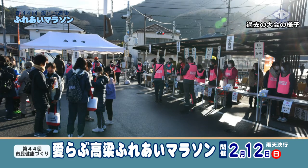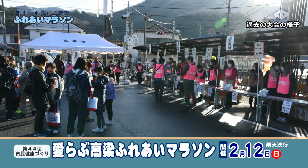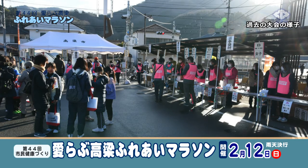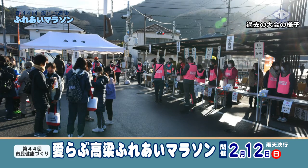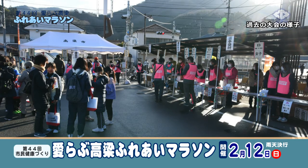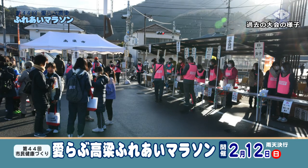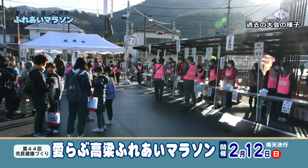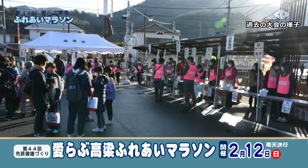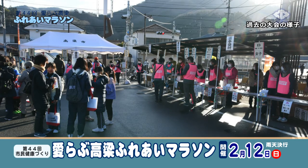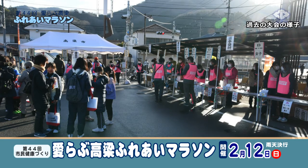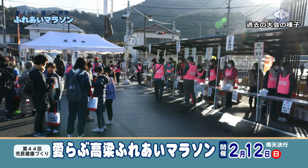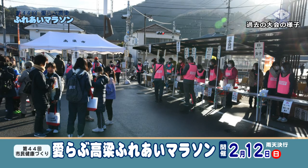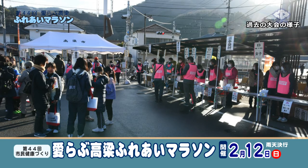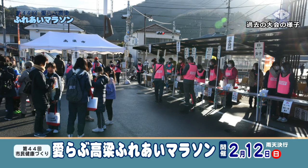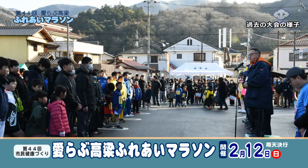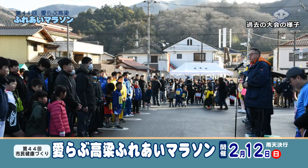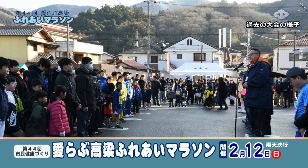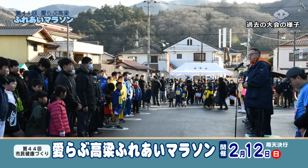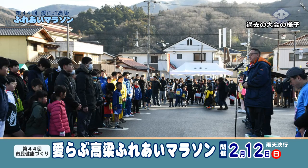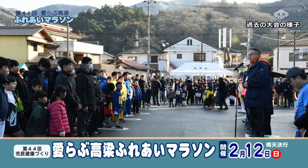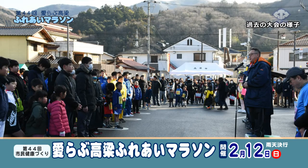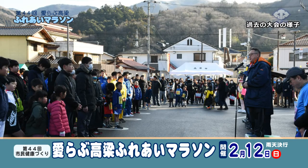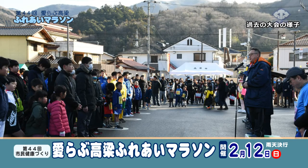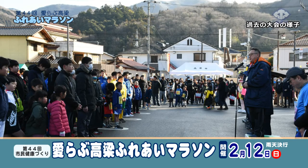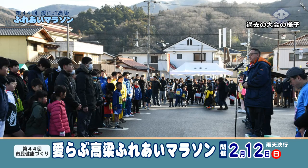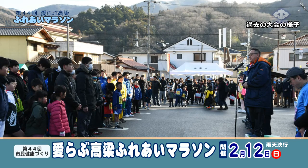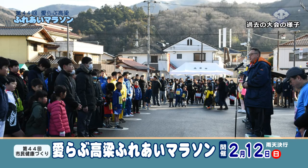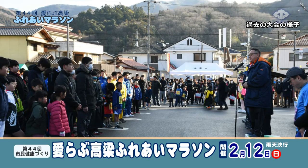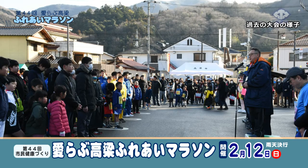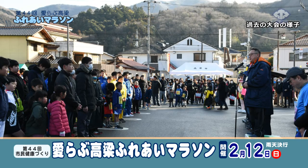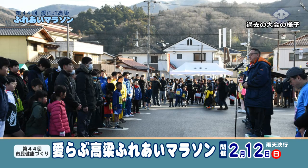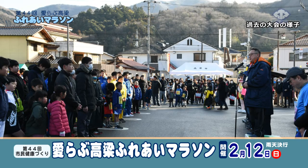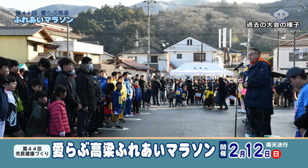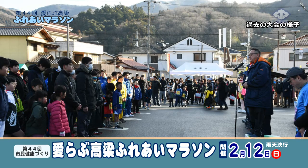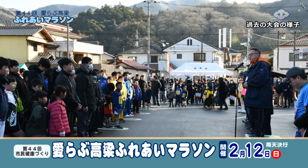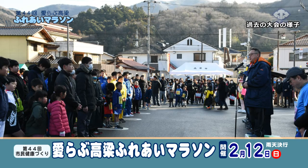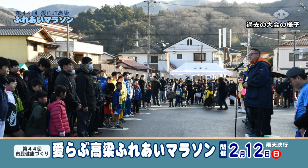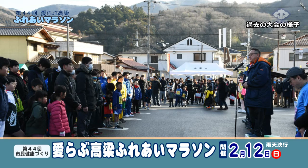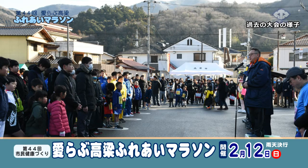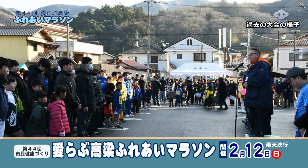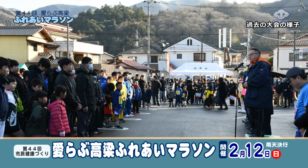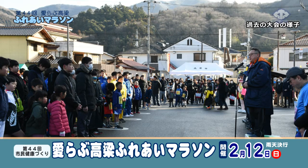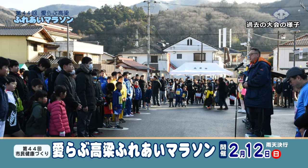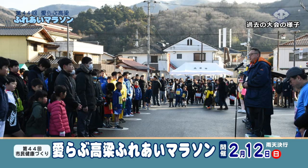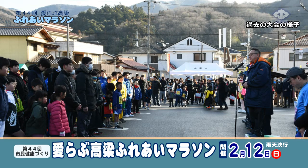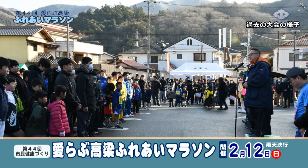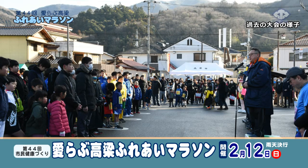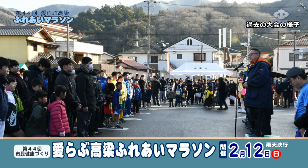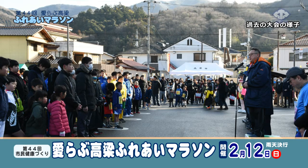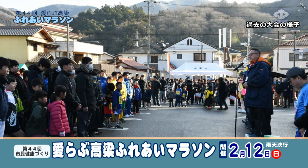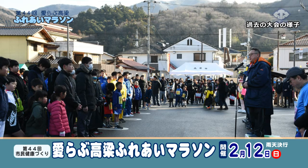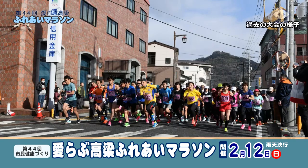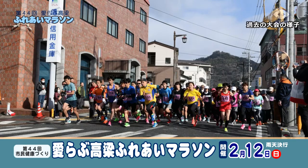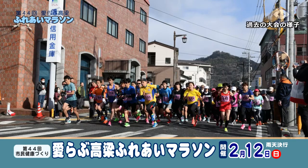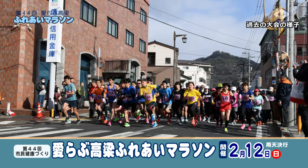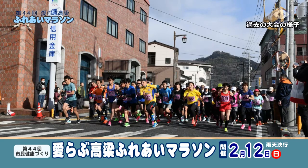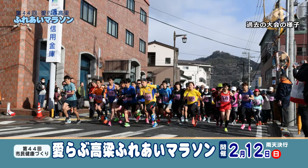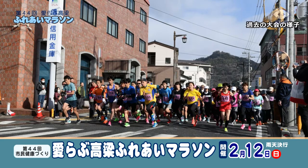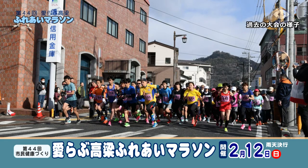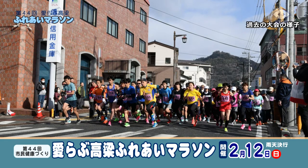町、高橋すごく情緒あふれる雰囲気があると思うんですけれども、はい、こちらを、走っていただけるということではないでしょうか